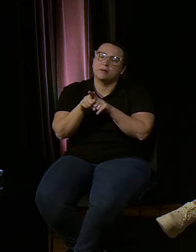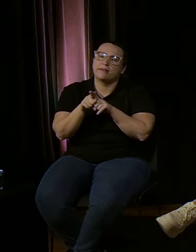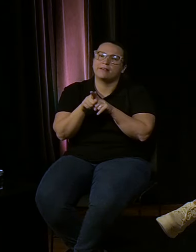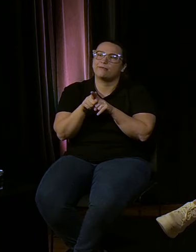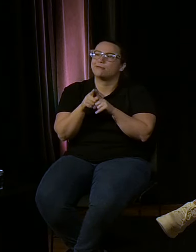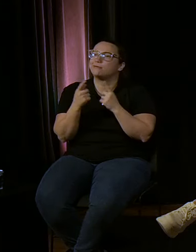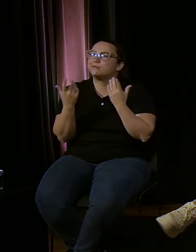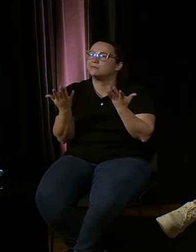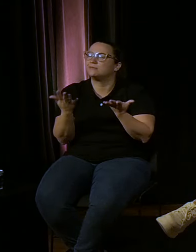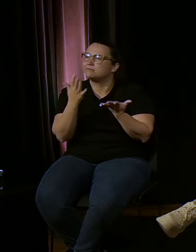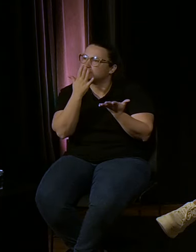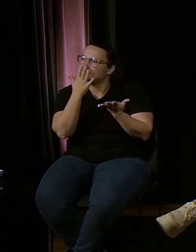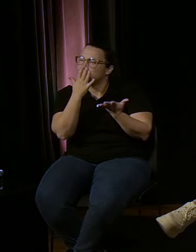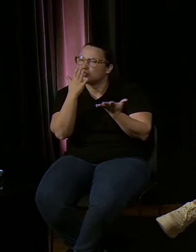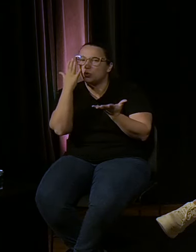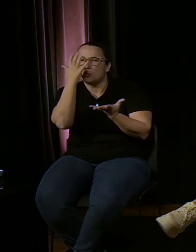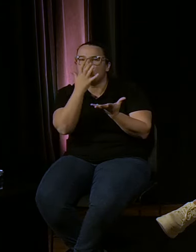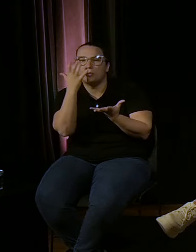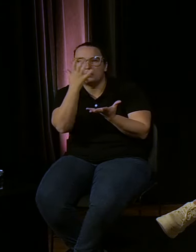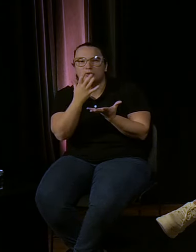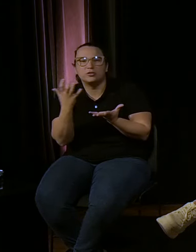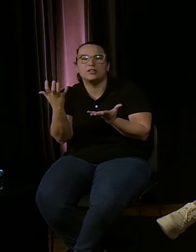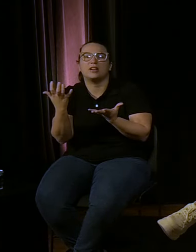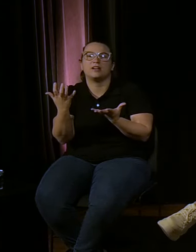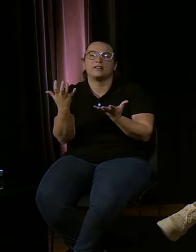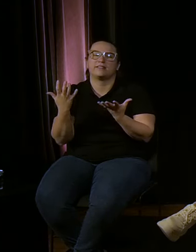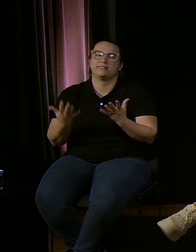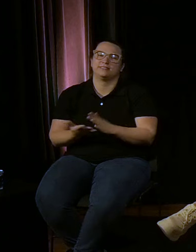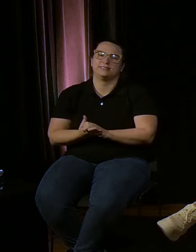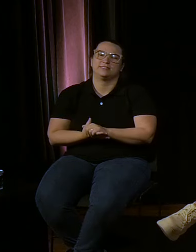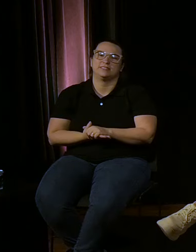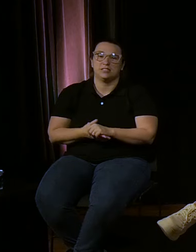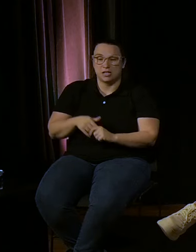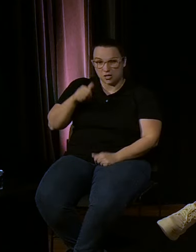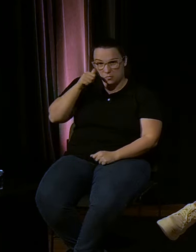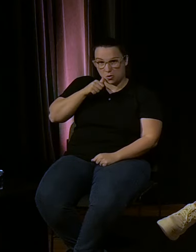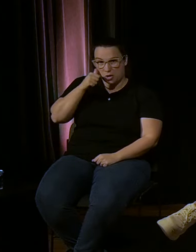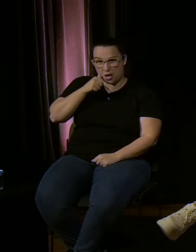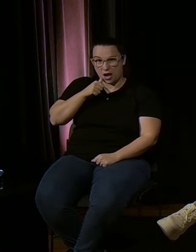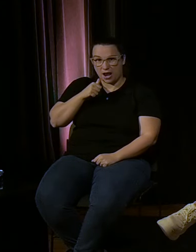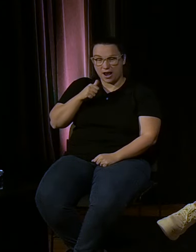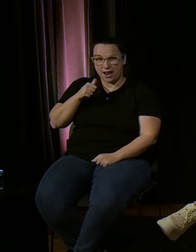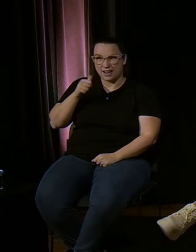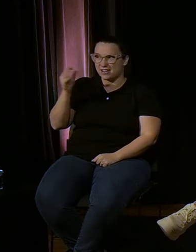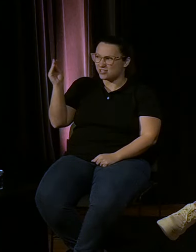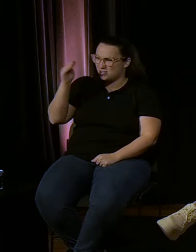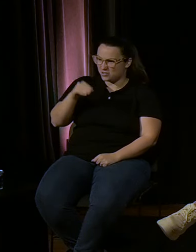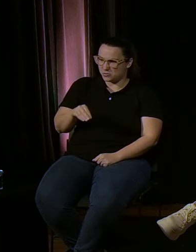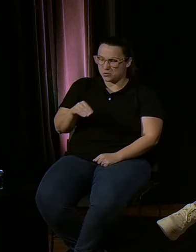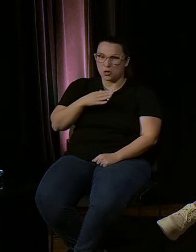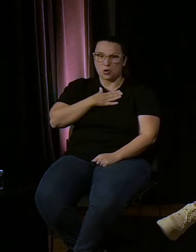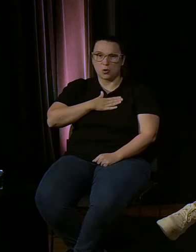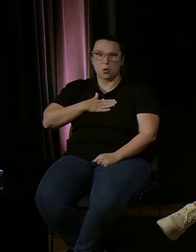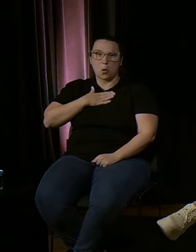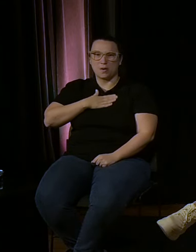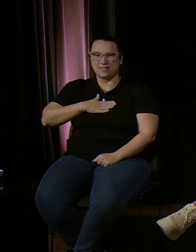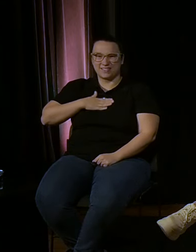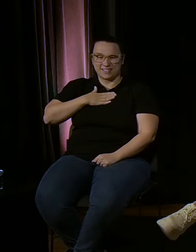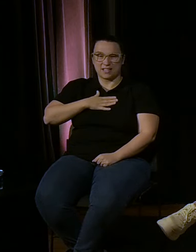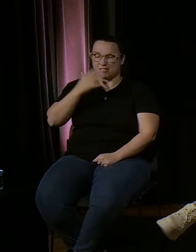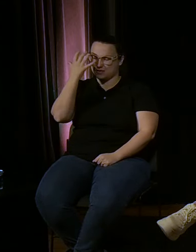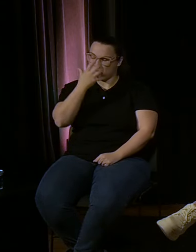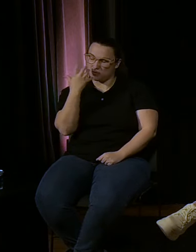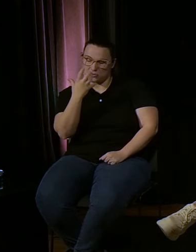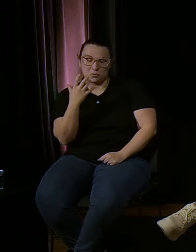deslumbre, um apaixonar, a Makeba, que se apaixona pelo Brasil e decide virar a musa Teresa aqui